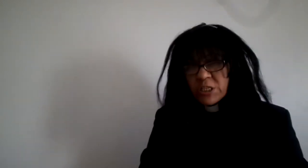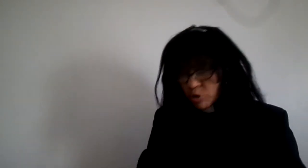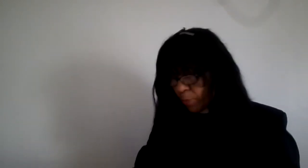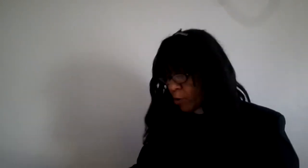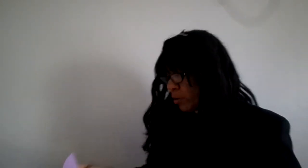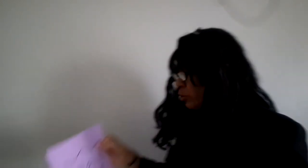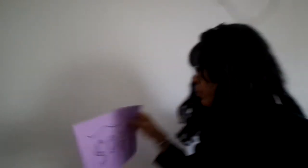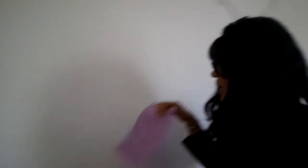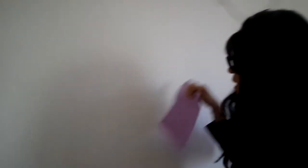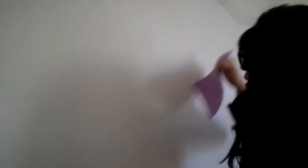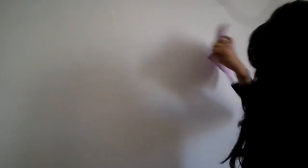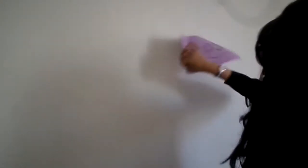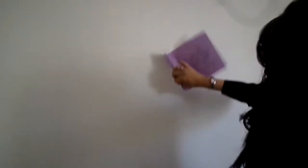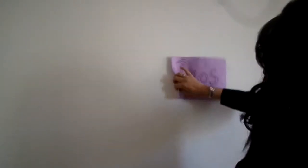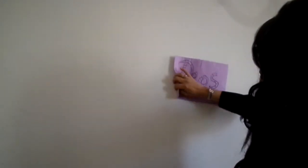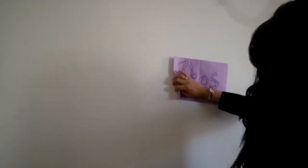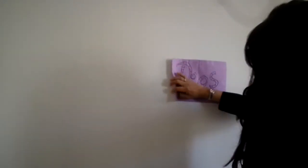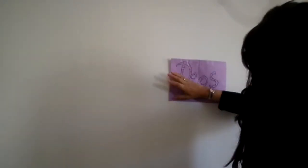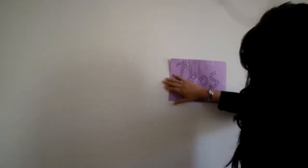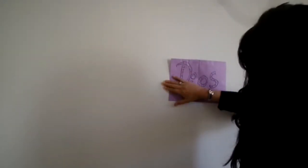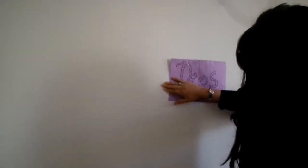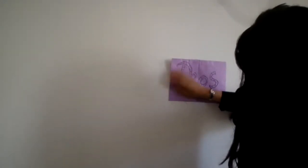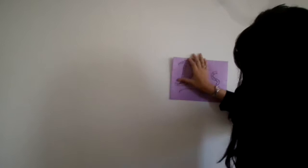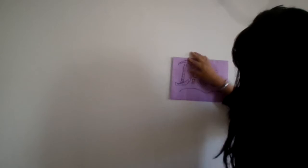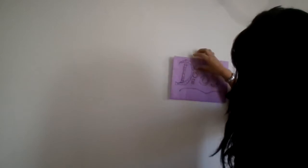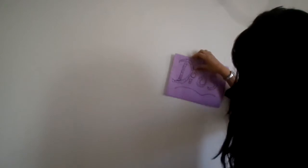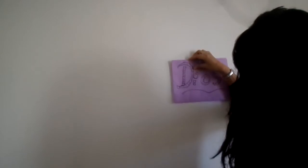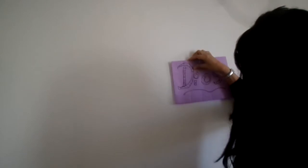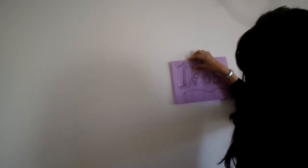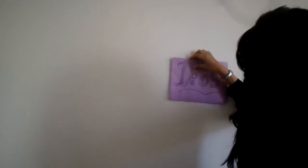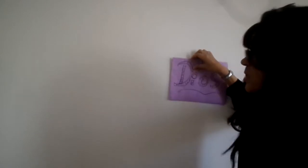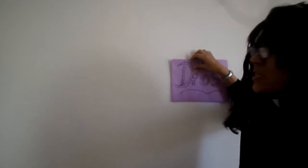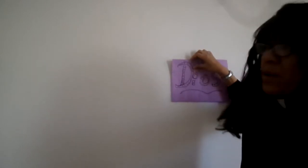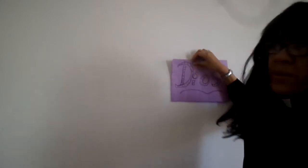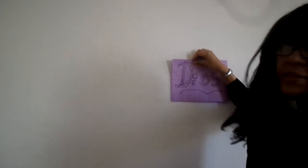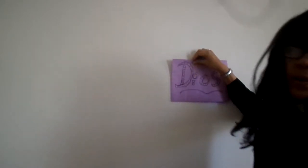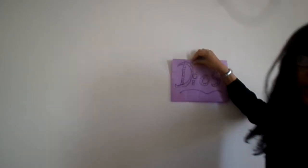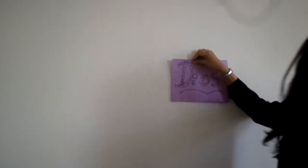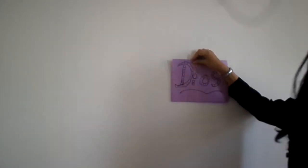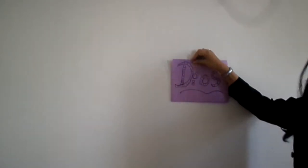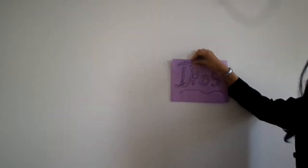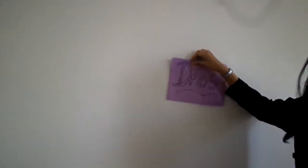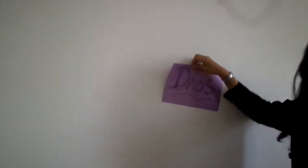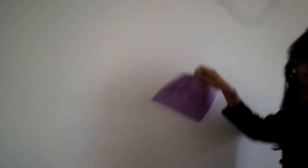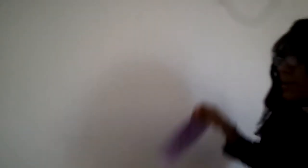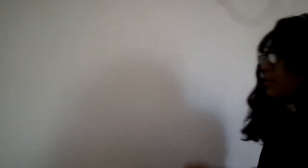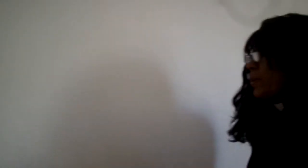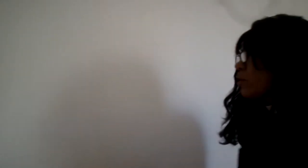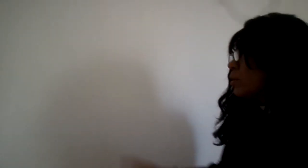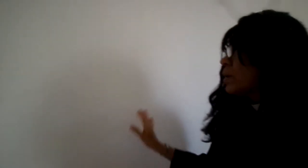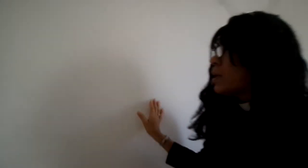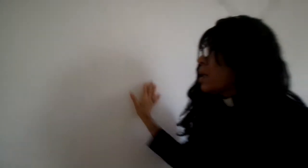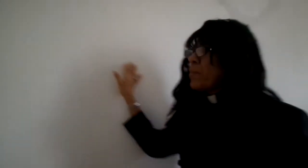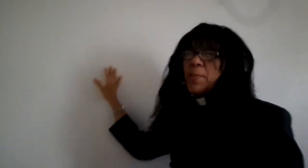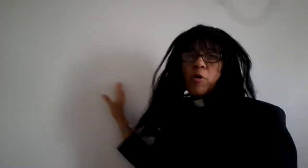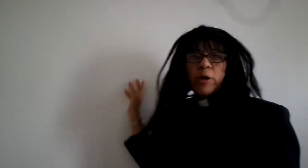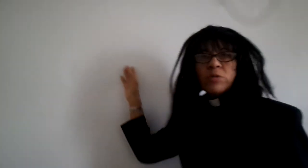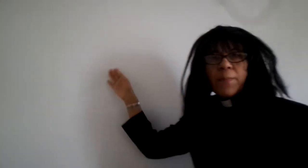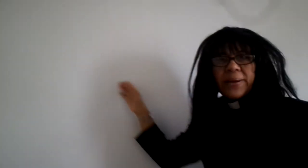si yo pongo el nombre aquí de Dios, ¿verdad? Sucesivamente. Así que tú vas a verla, Dios. Pero, vemos que es una pared